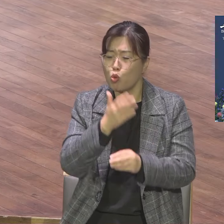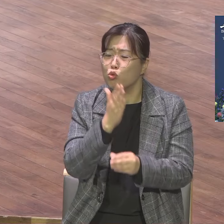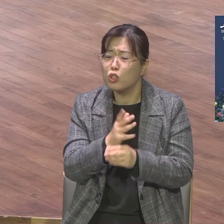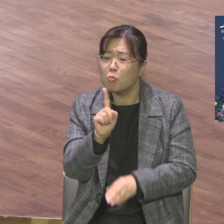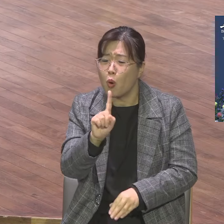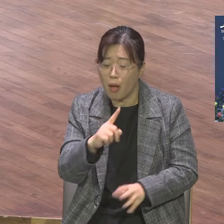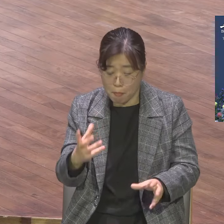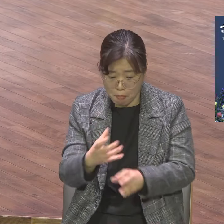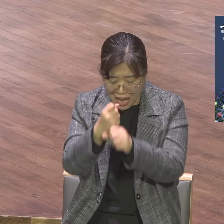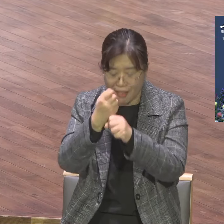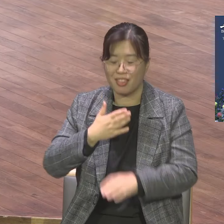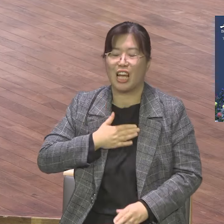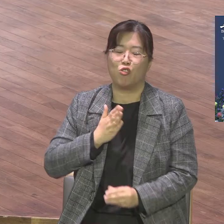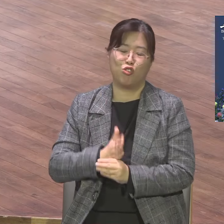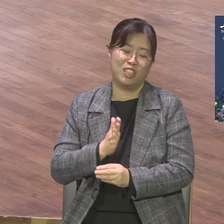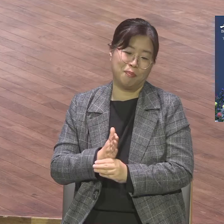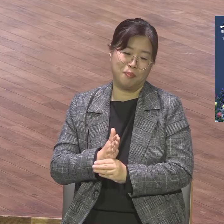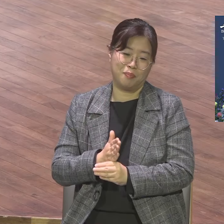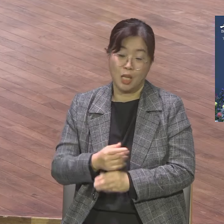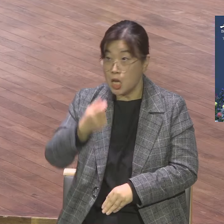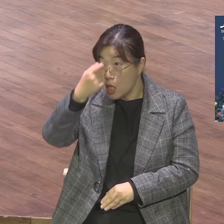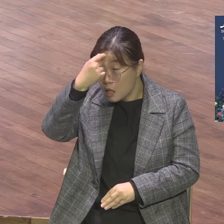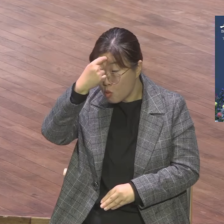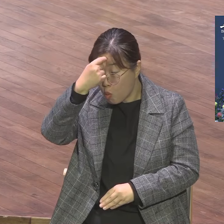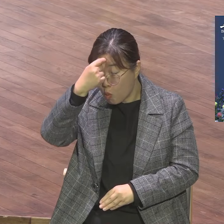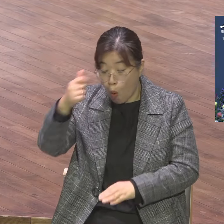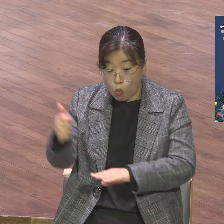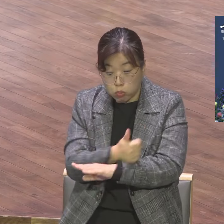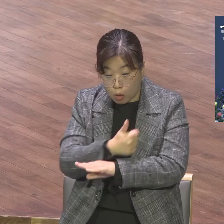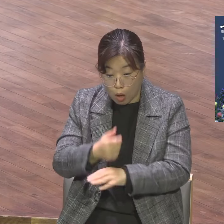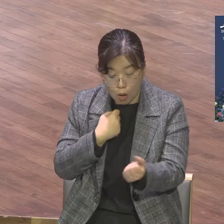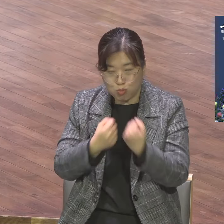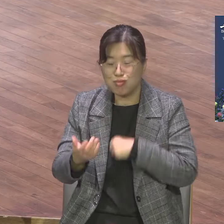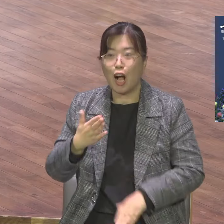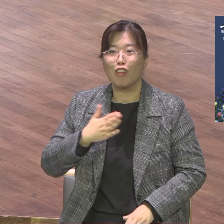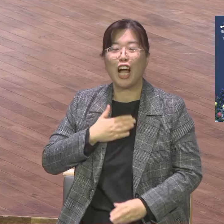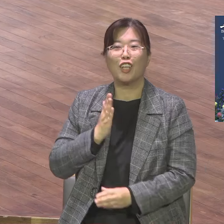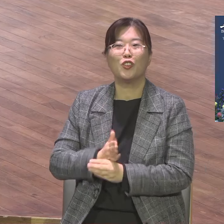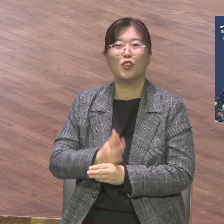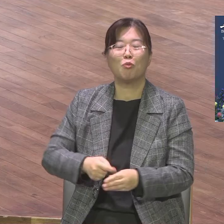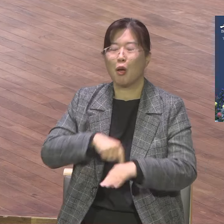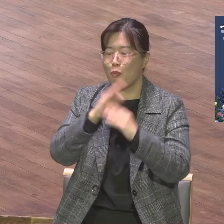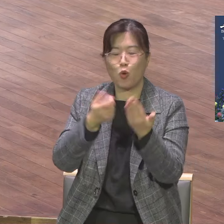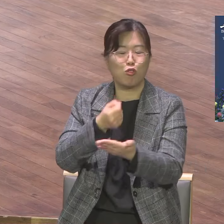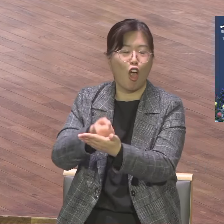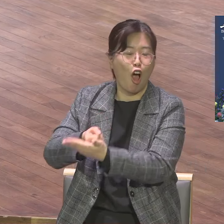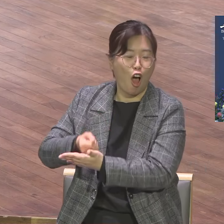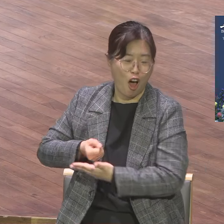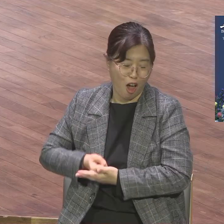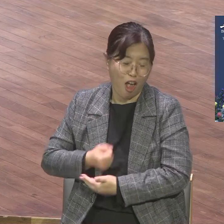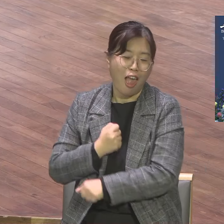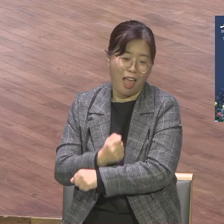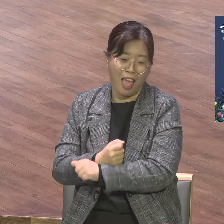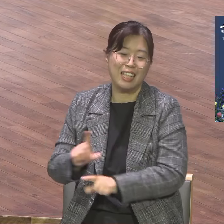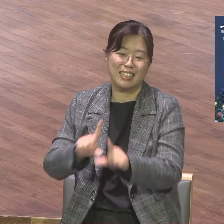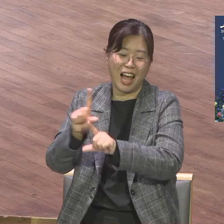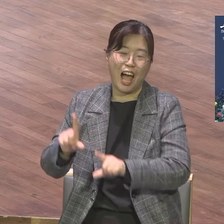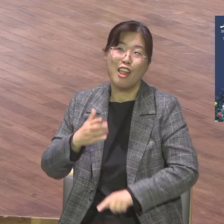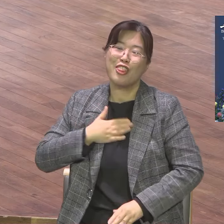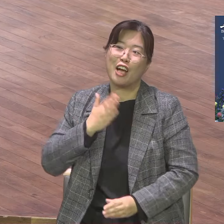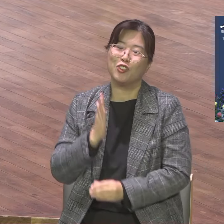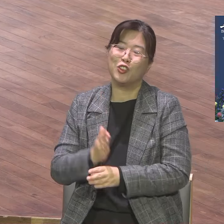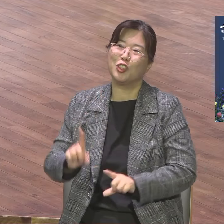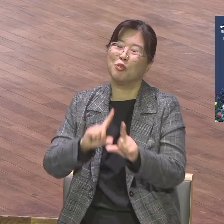뭐 자기 중심 묻히게 만들어요. 교만의 삶을 통해서 하나님을 대적할